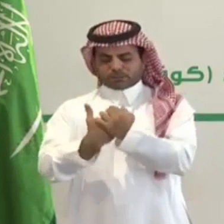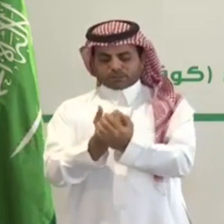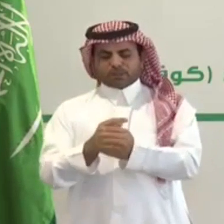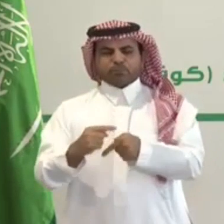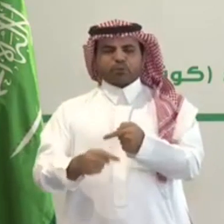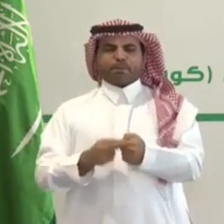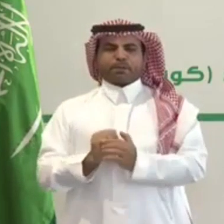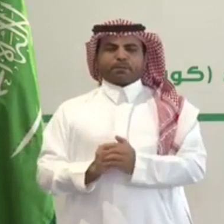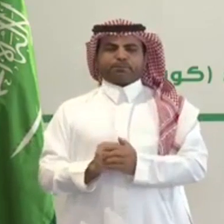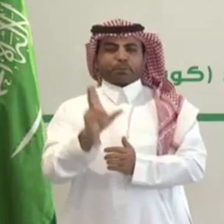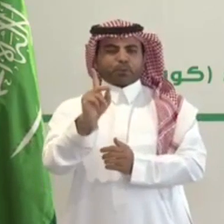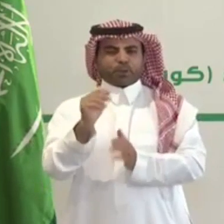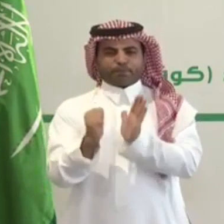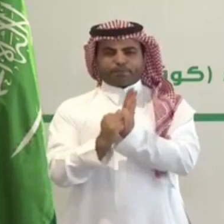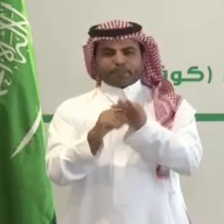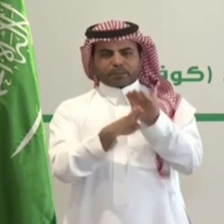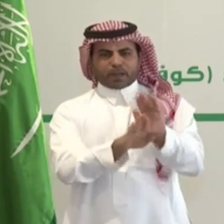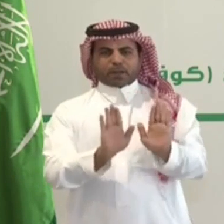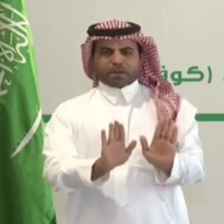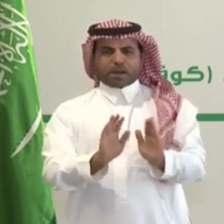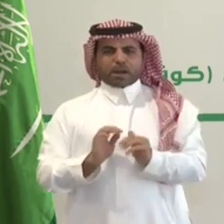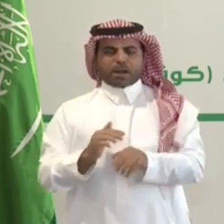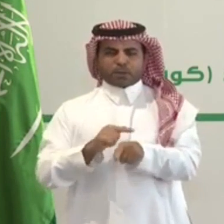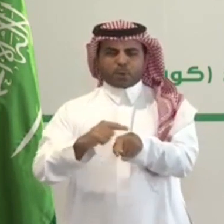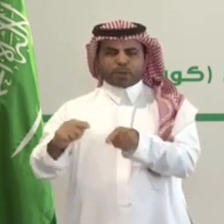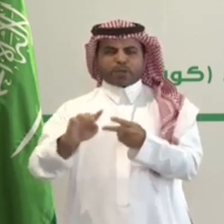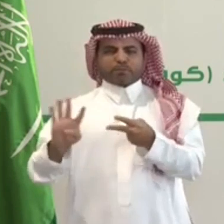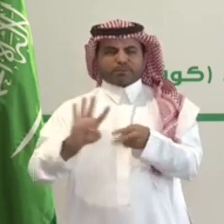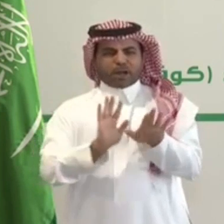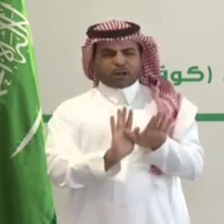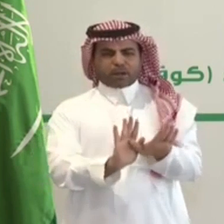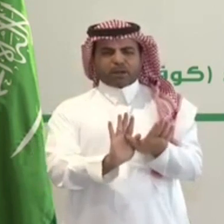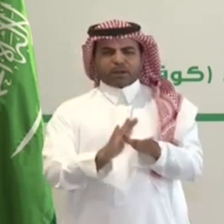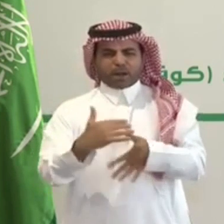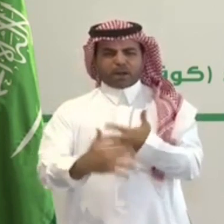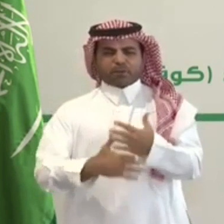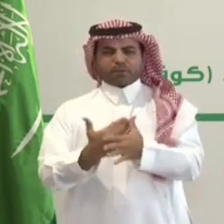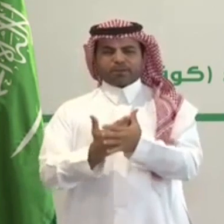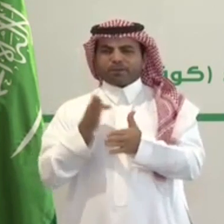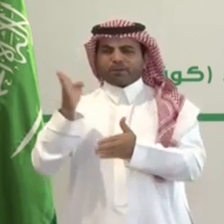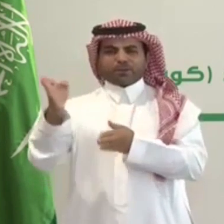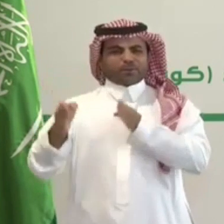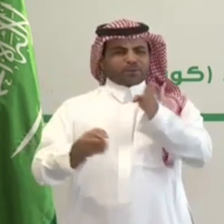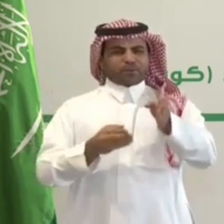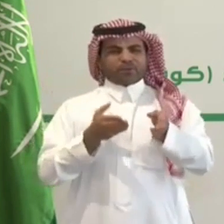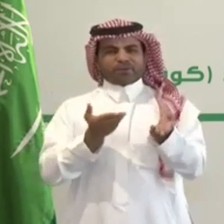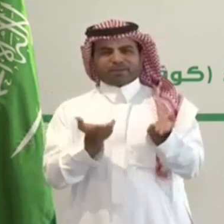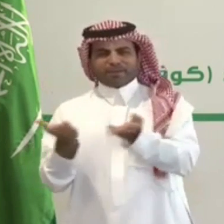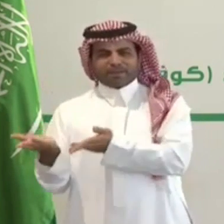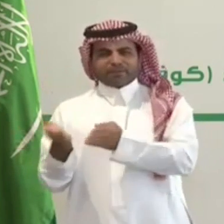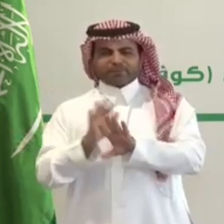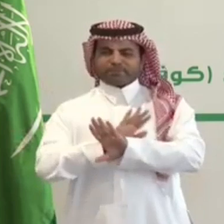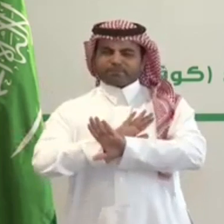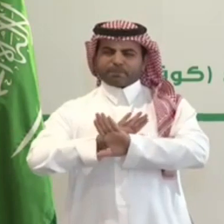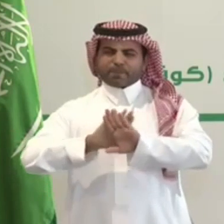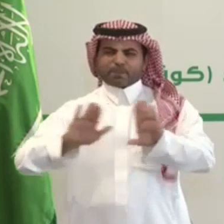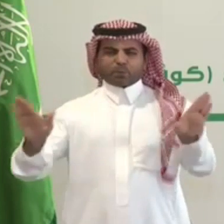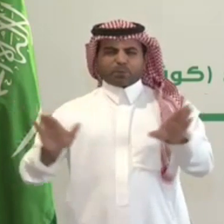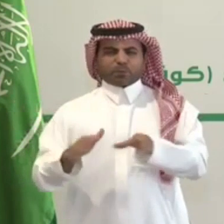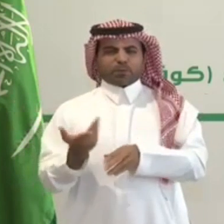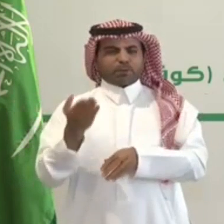اليدين، الالتزام بالبقاء بالمنازل لأطول وقت ممكن، وعدم الحضور لأي اجتماعات أو تجمعات قدر